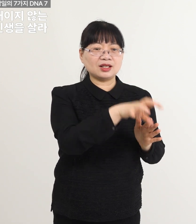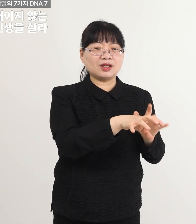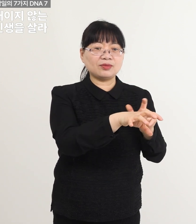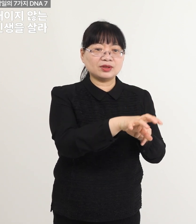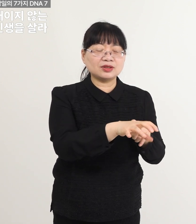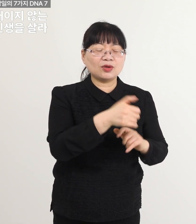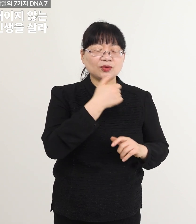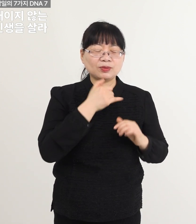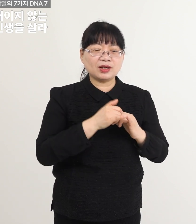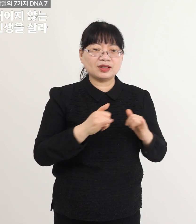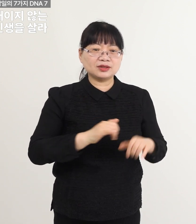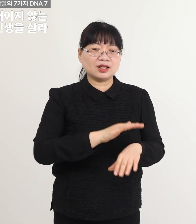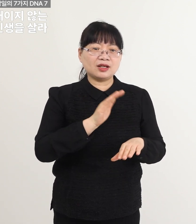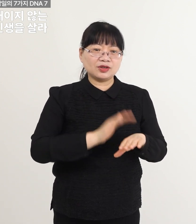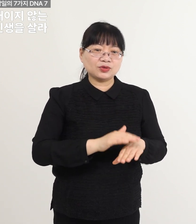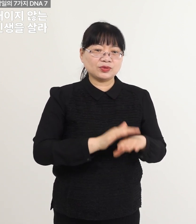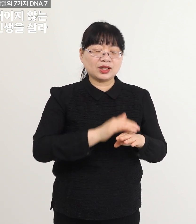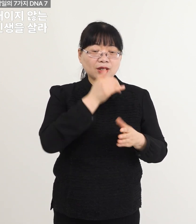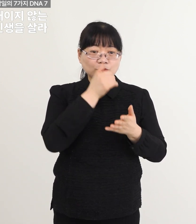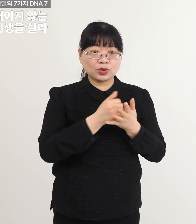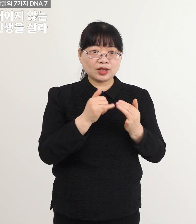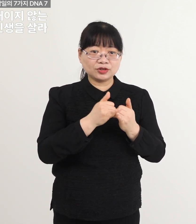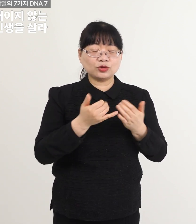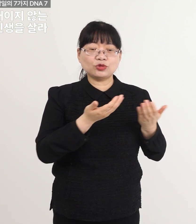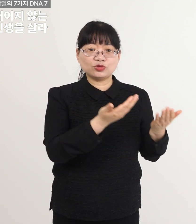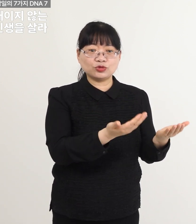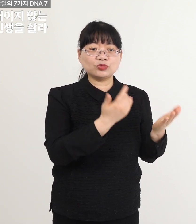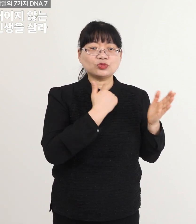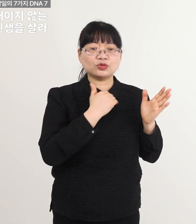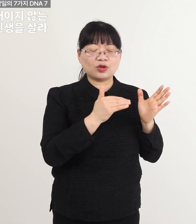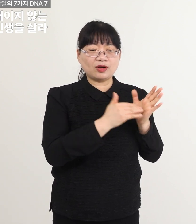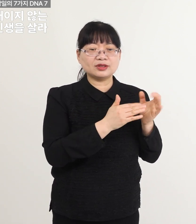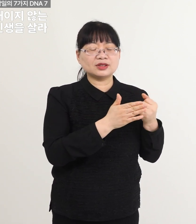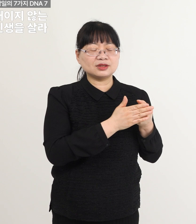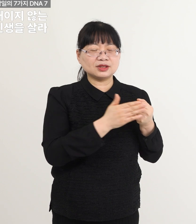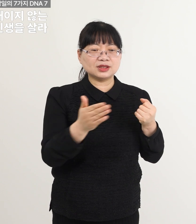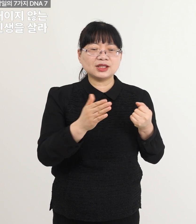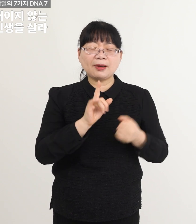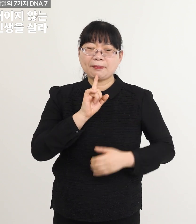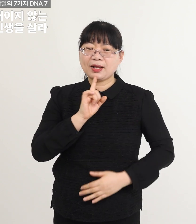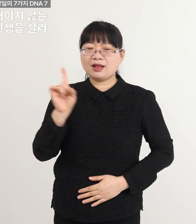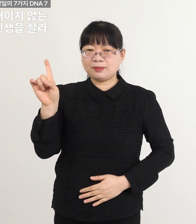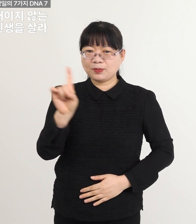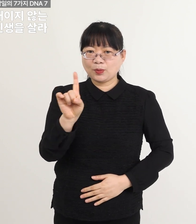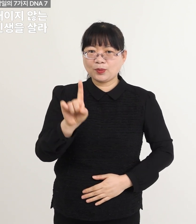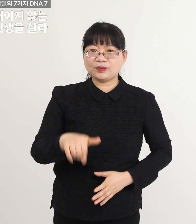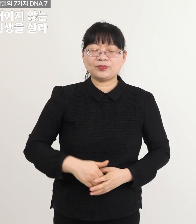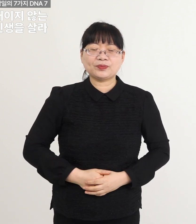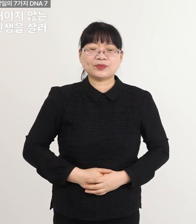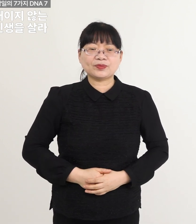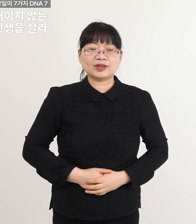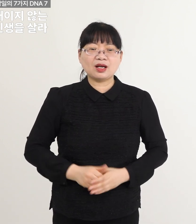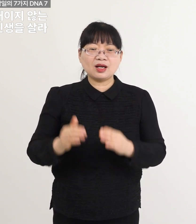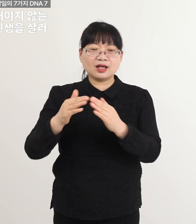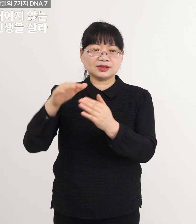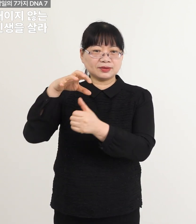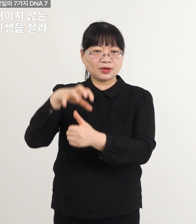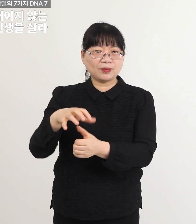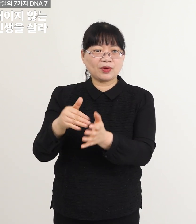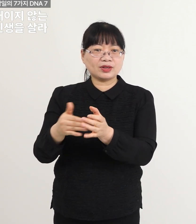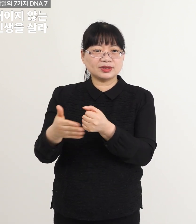손에 죄수로 내준 바 되었으니 무슨 얘기냐 하면 가택연금이